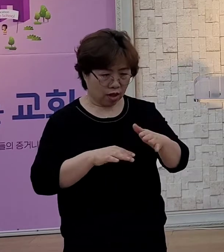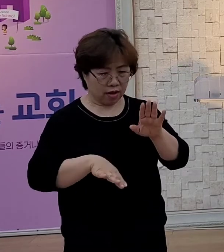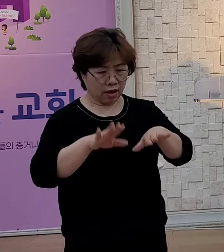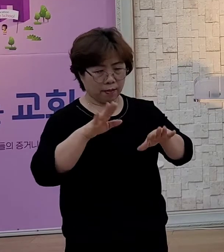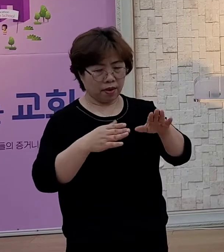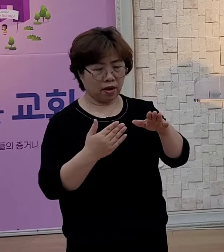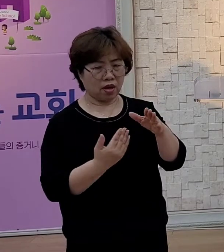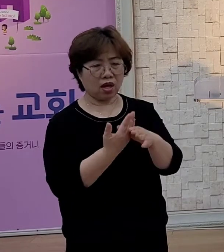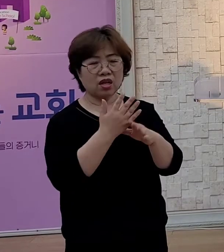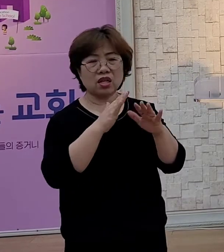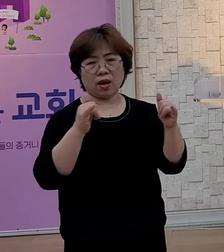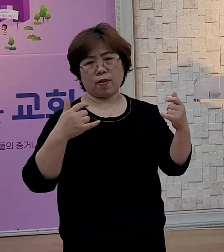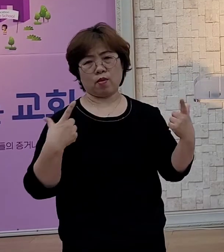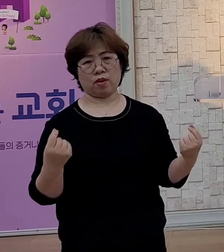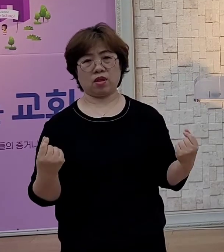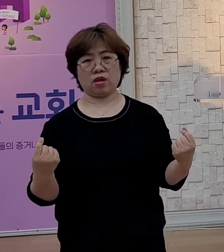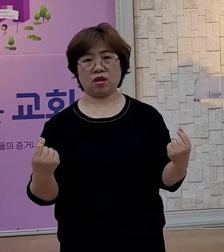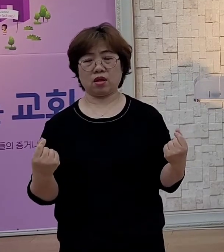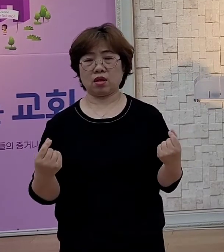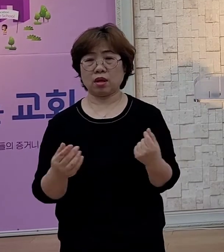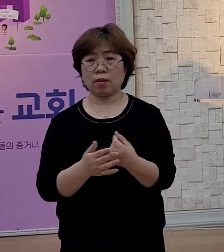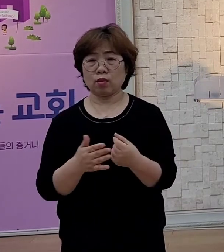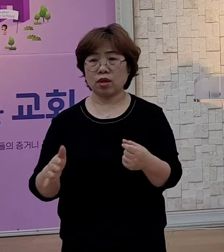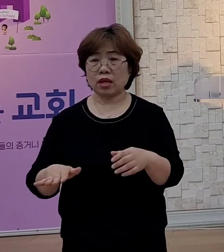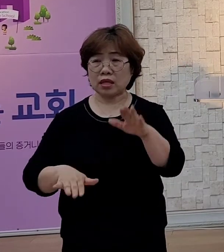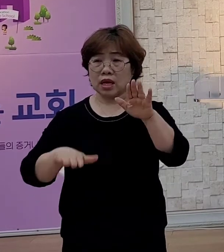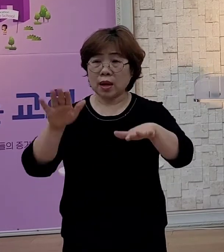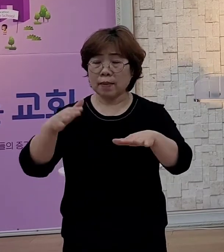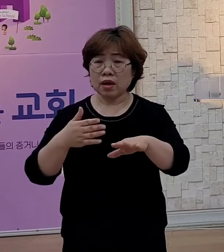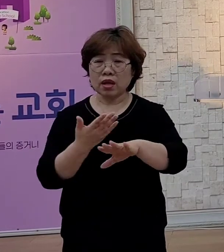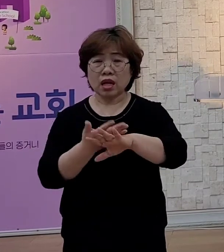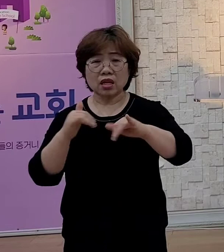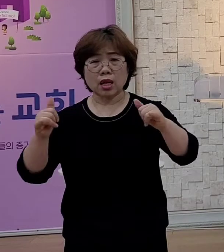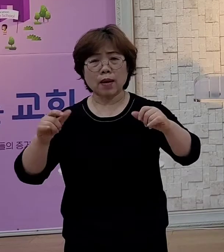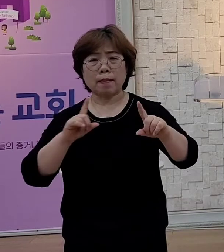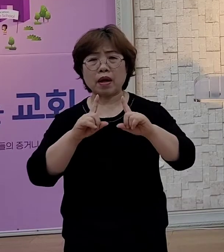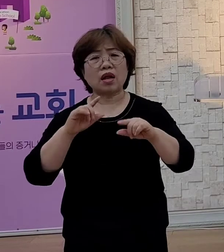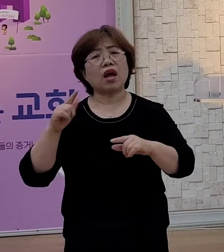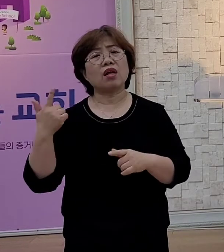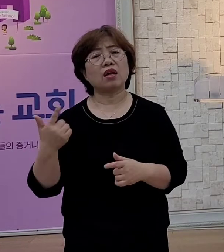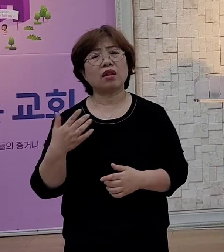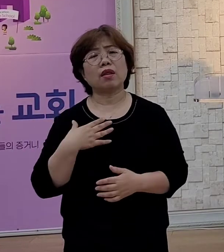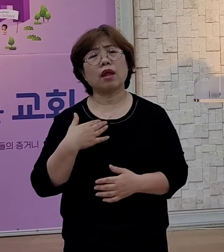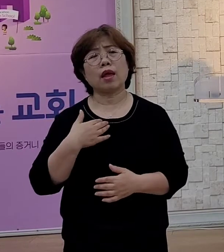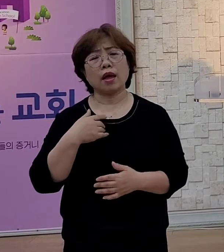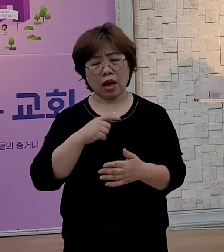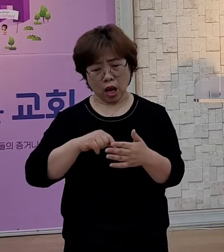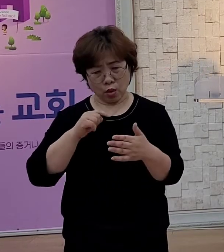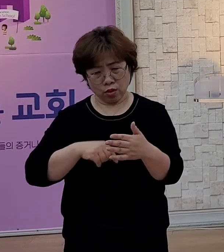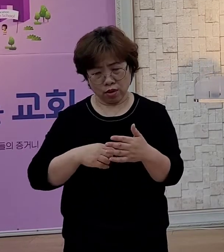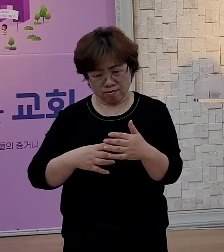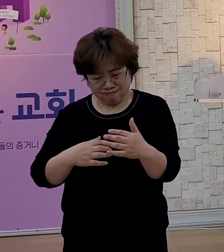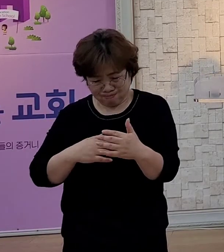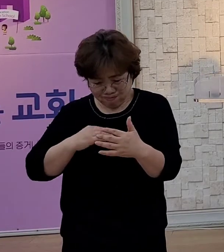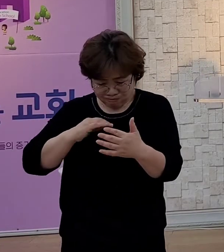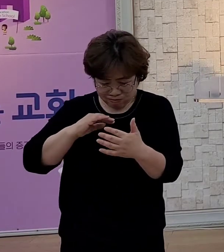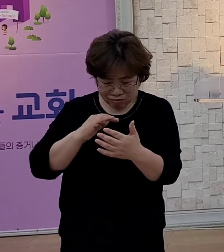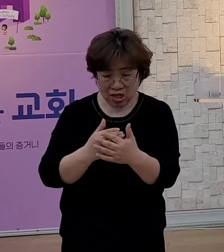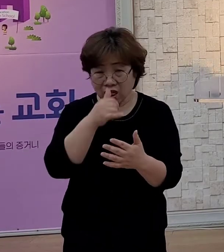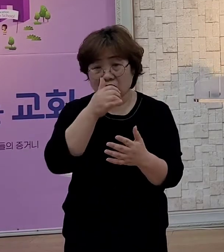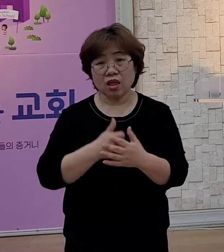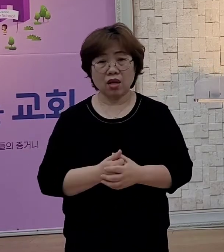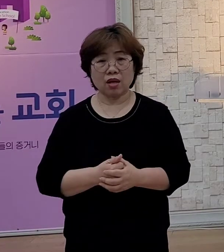거예요. 여러분 이 차별이 남 얘기가 아닙니다. 우리 안에도 아니